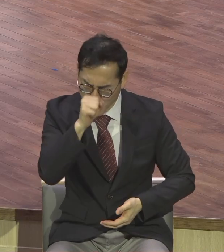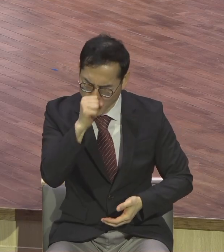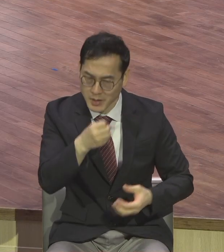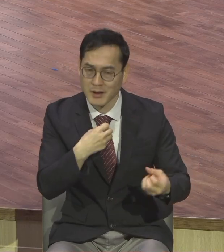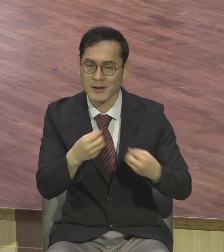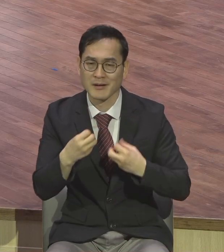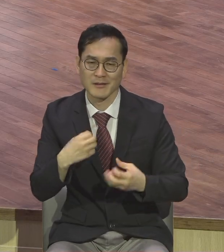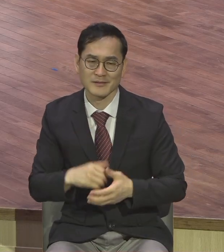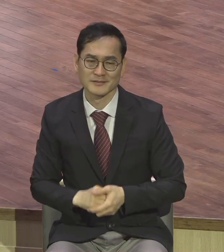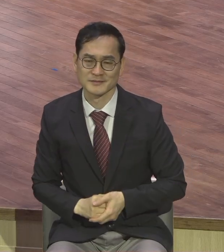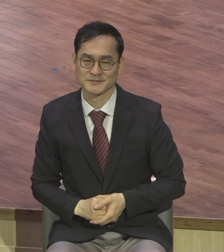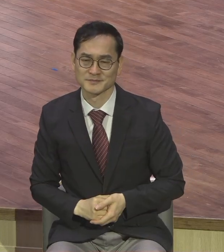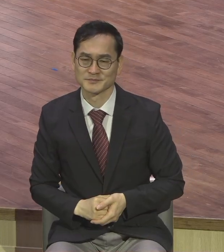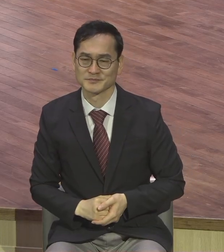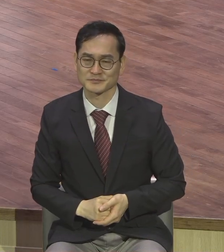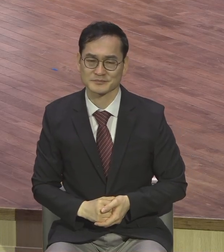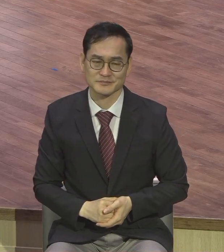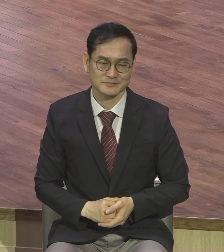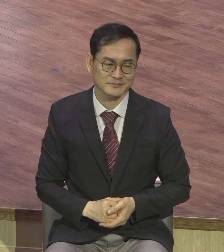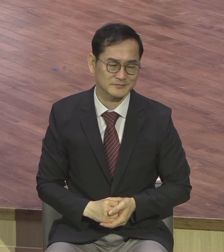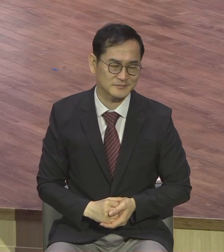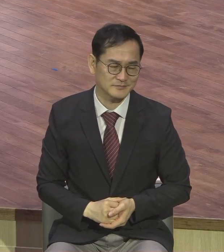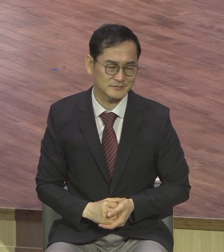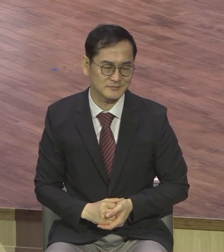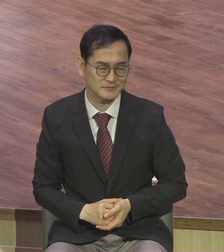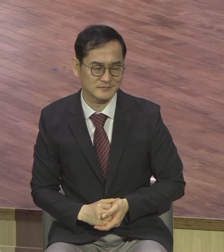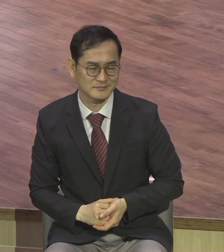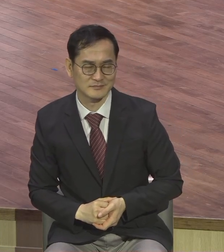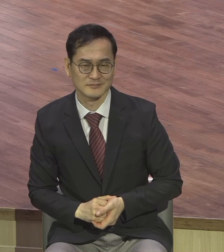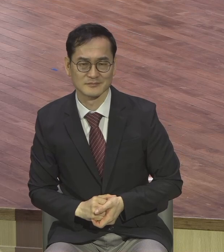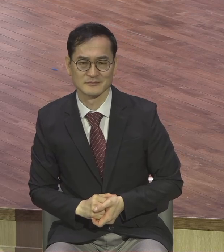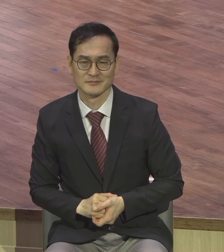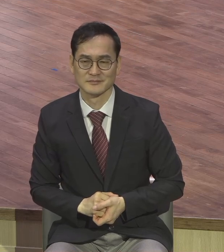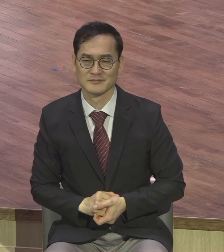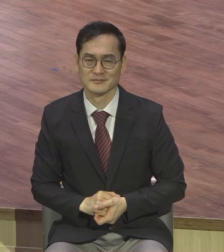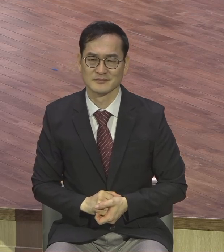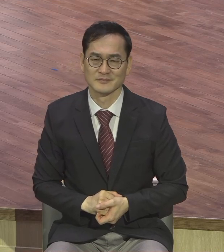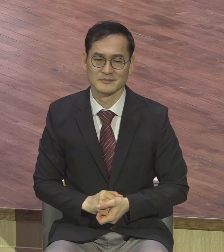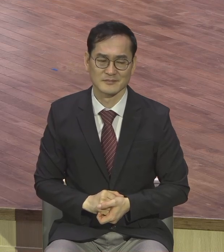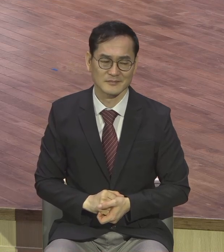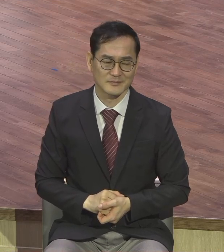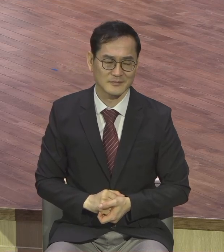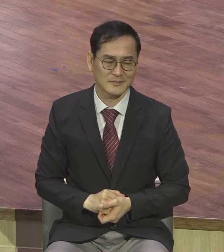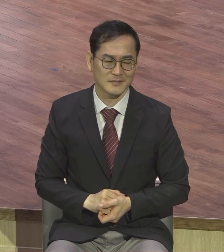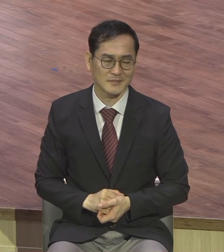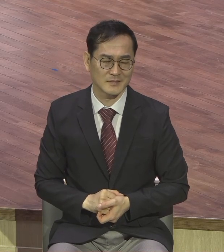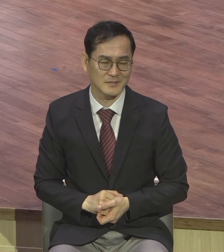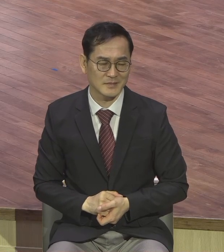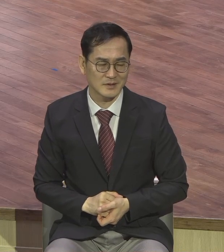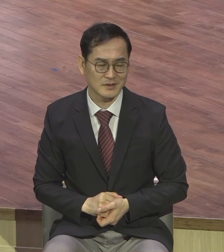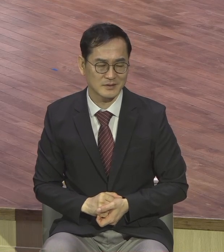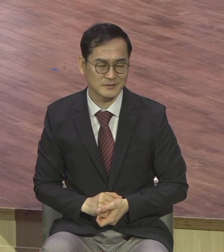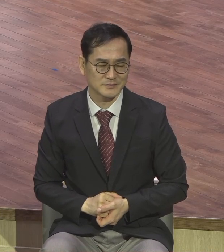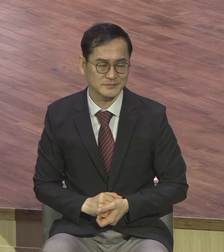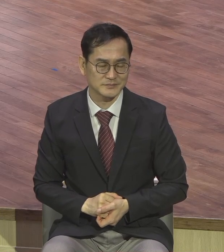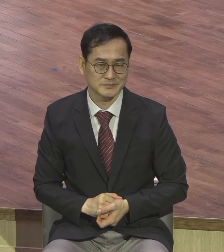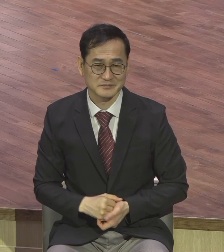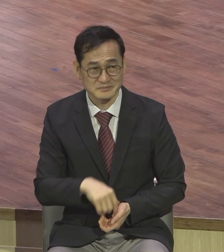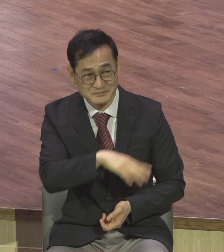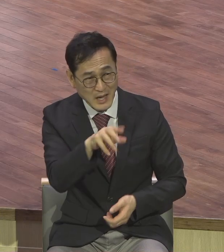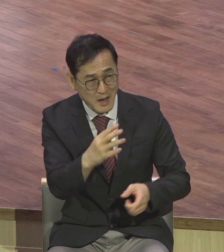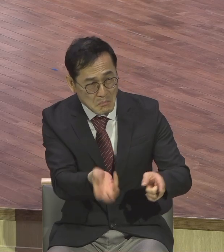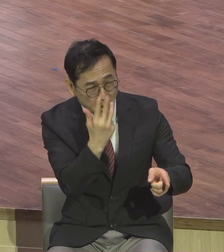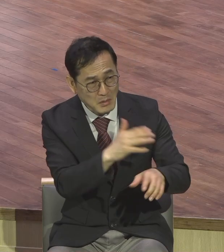그거 가지고 전부 캠프 해가지고 그분 다 모시고 오면서 그 지역 복음하겠다. 이 영원한 작품들이에요. 지금